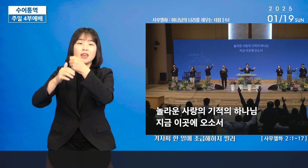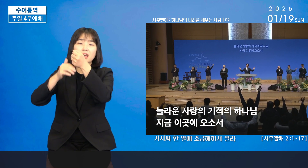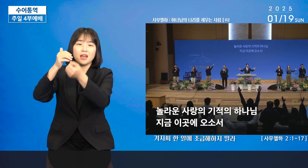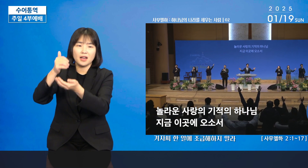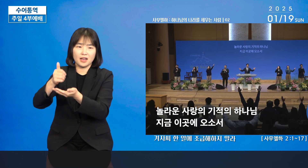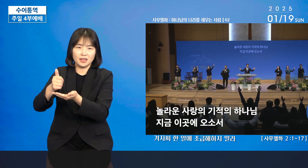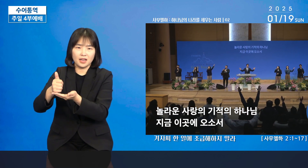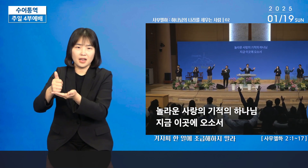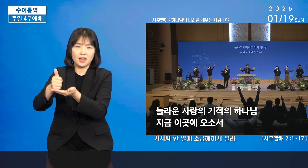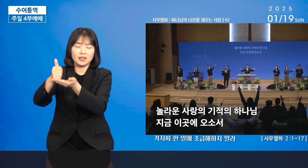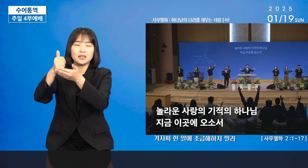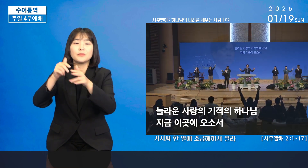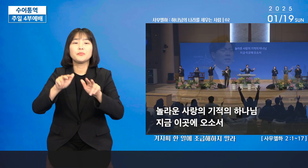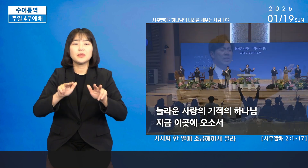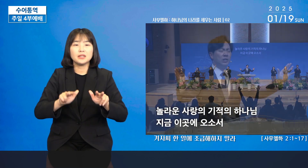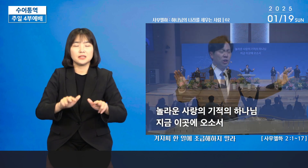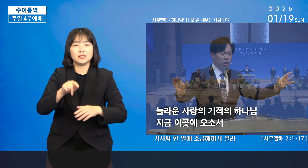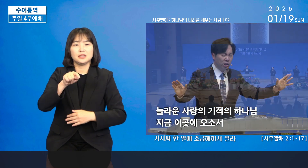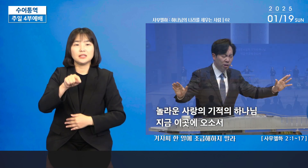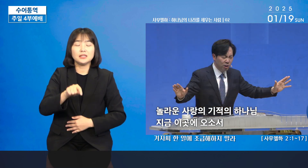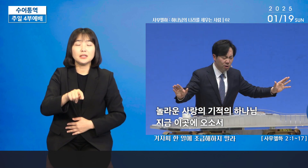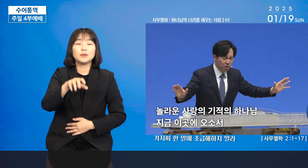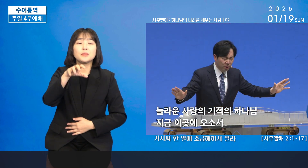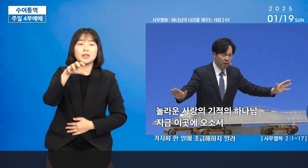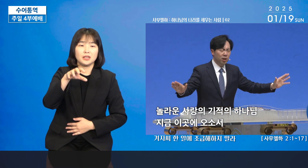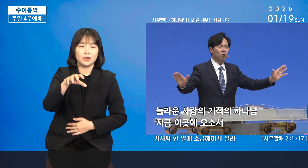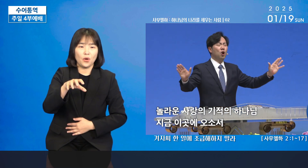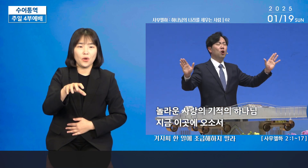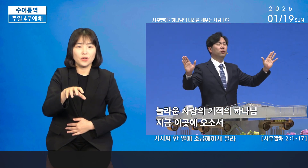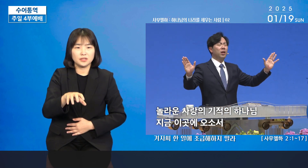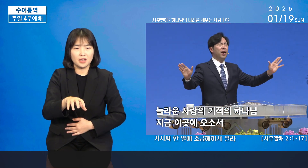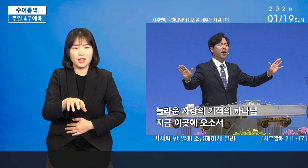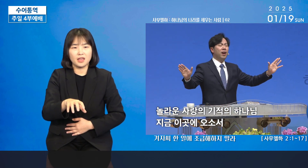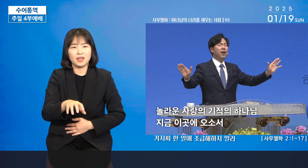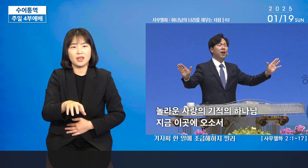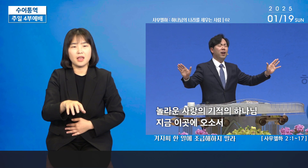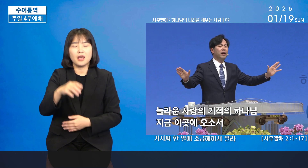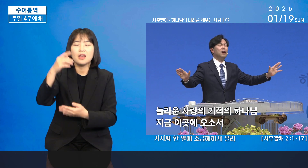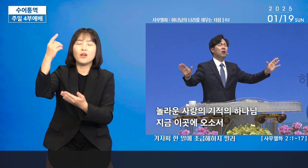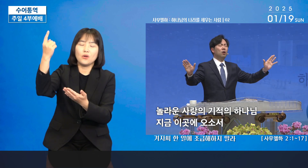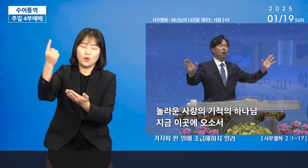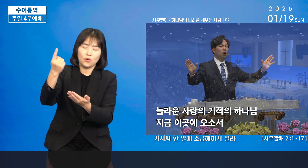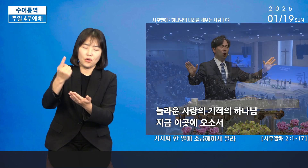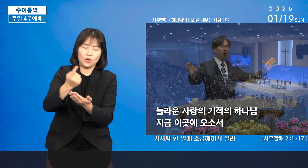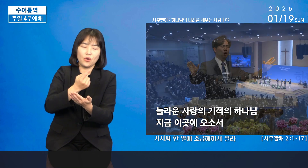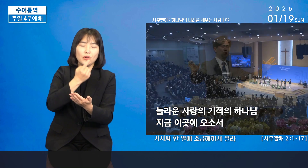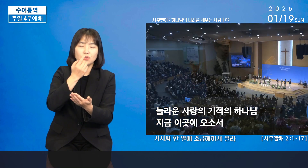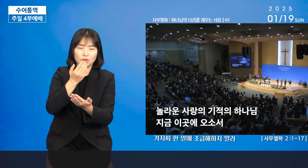기적의 하나님 지금 이곳에